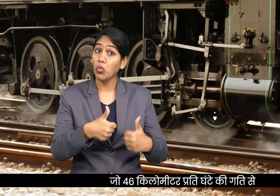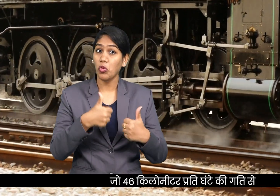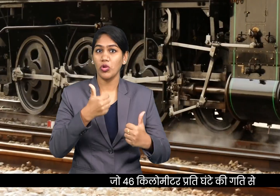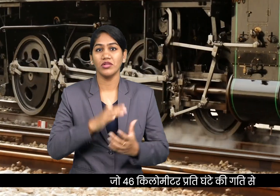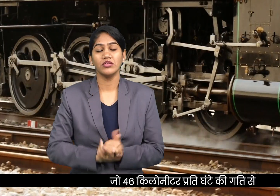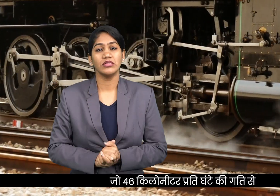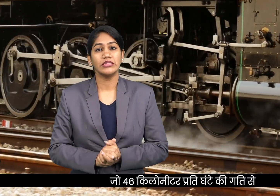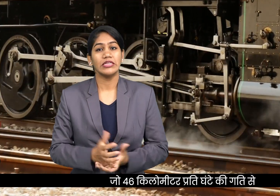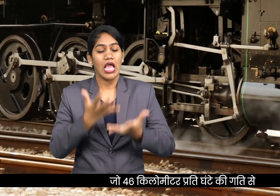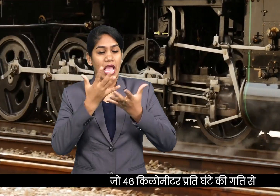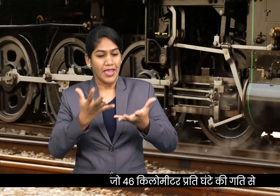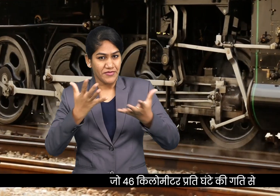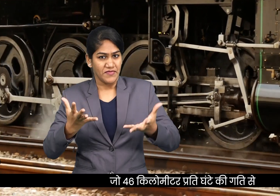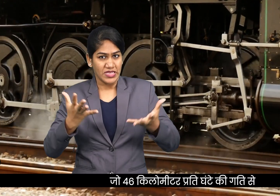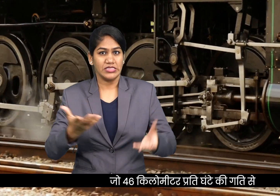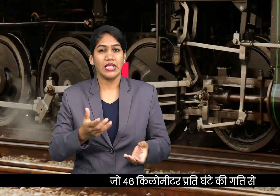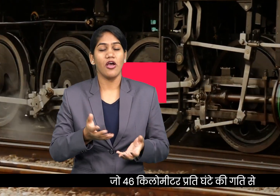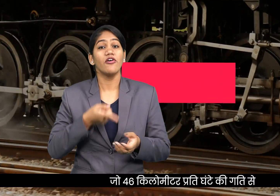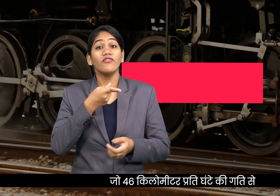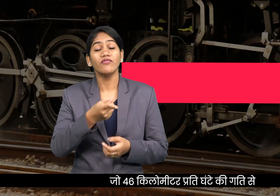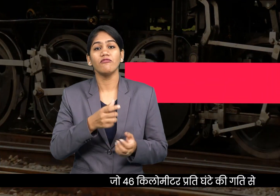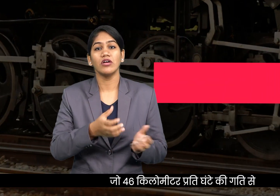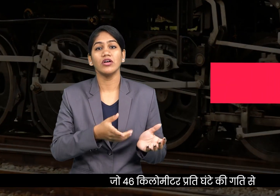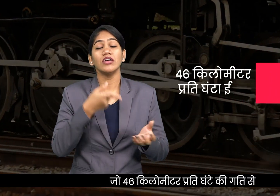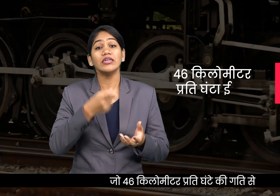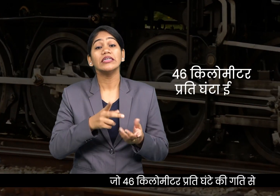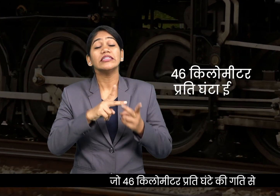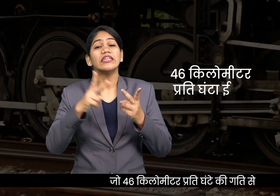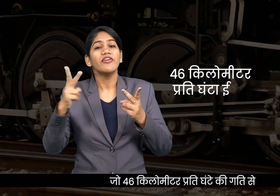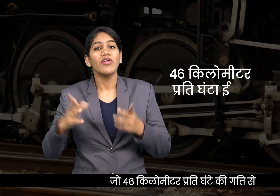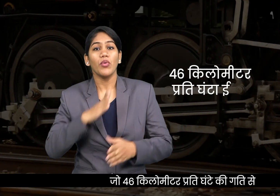जो 46 किलोमीटर प्रति घंटे की गति से